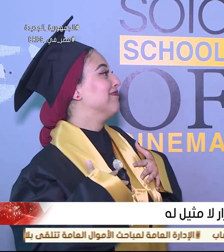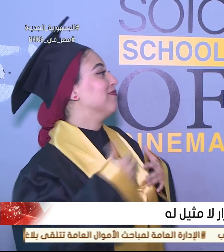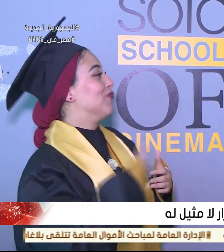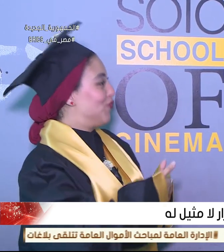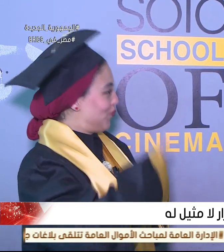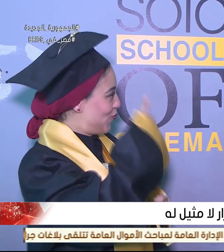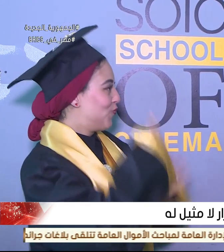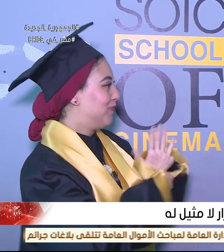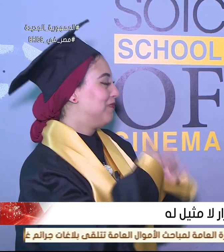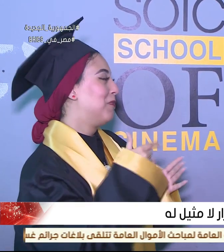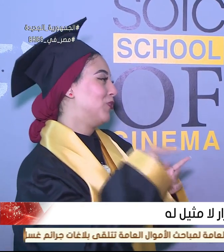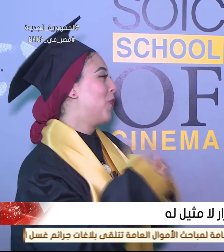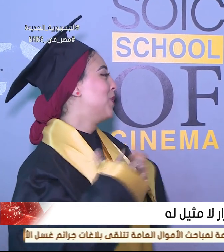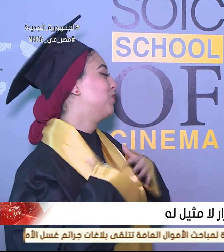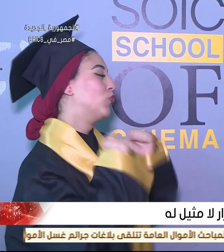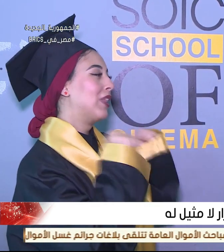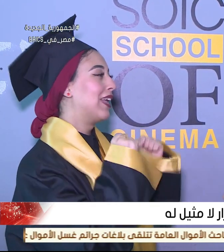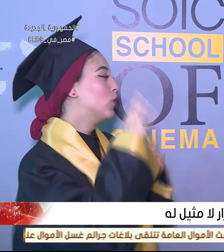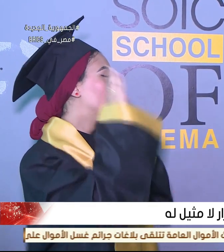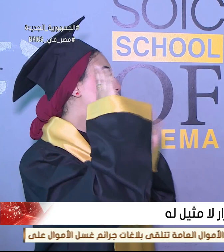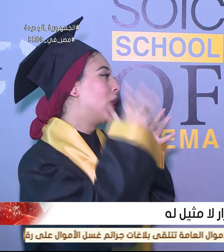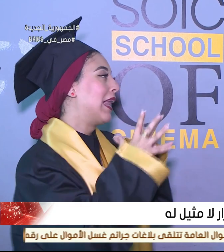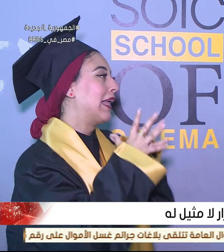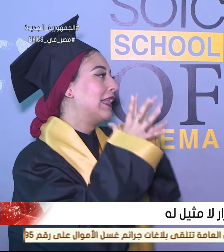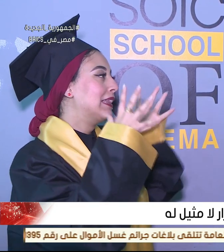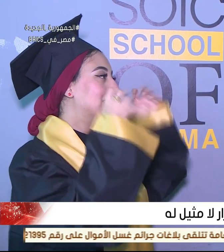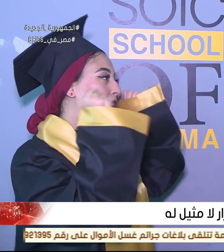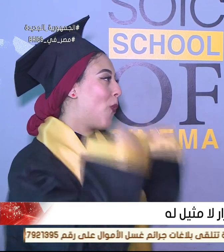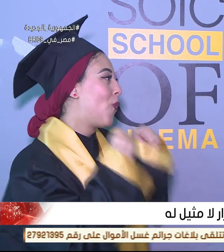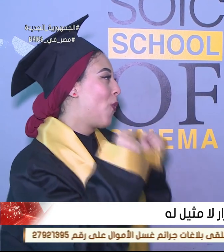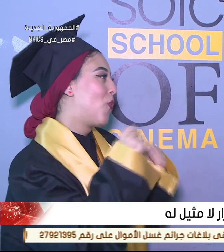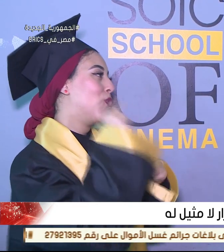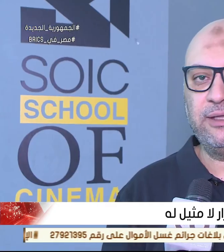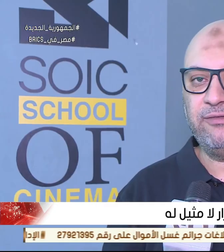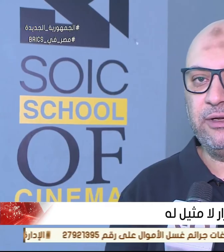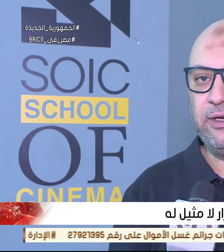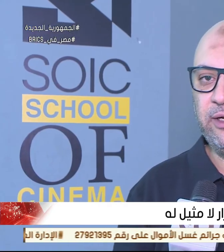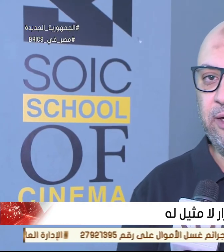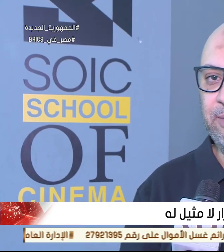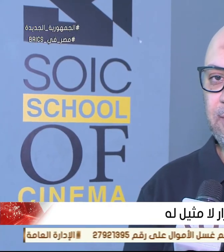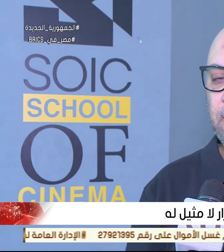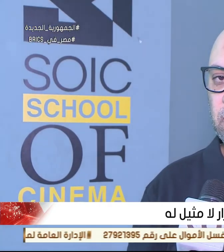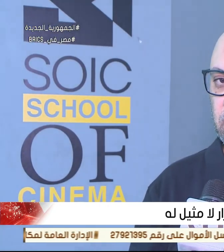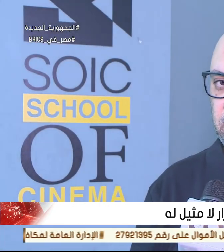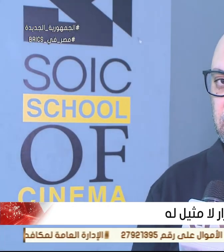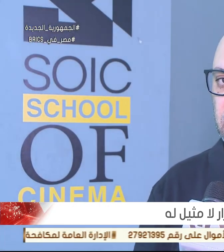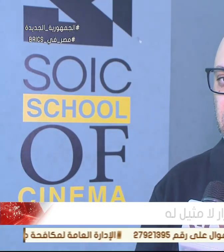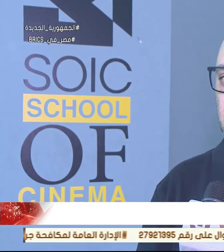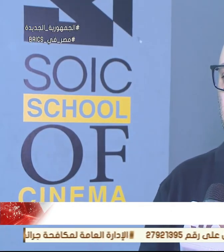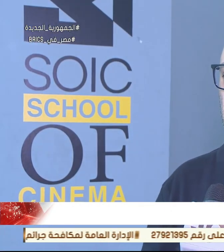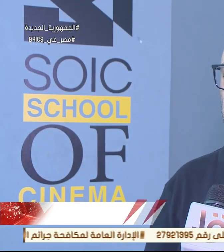وفيك شغل كويس جم كلهم متحمسوا وتعبوا معانا جدا جدا جدا هدفنا ان احنا نعمل سينما مستقله